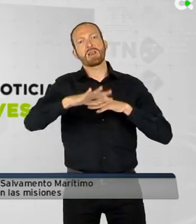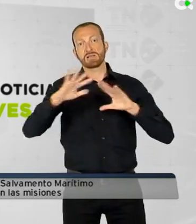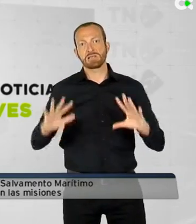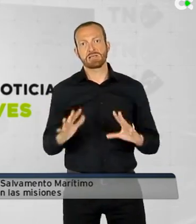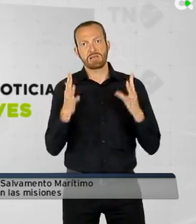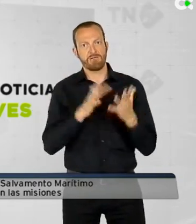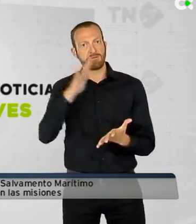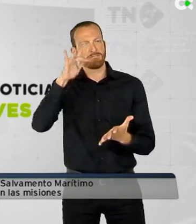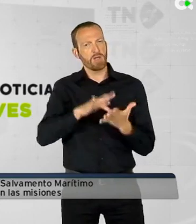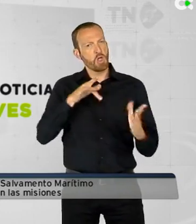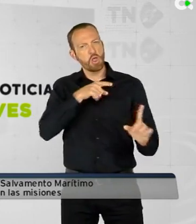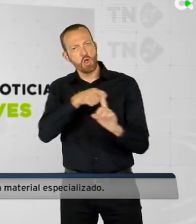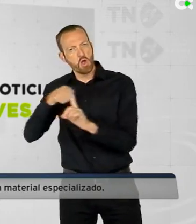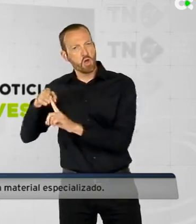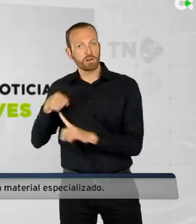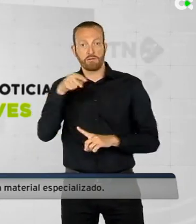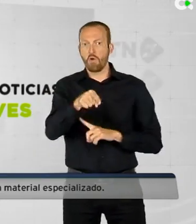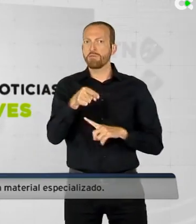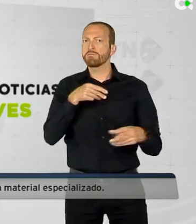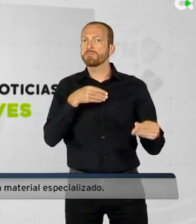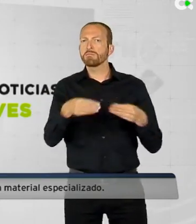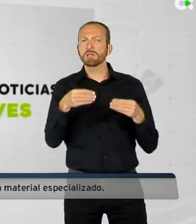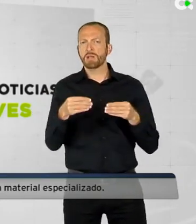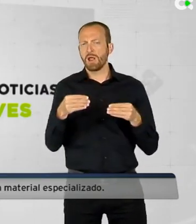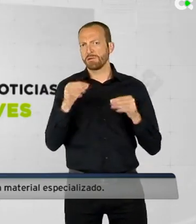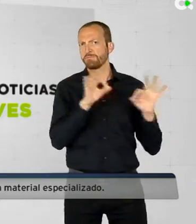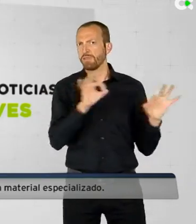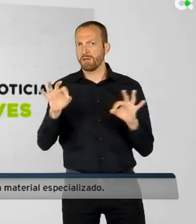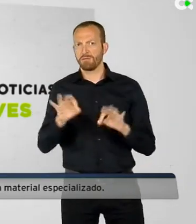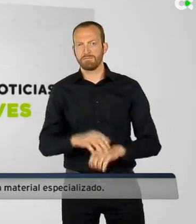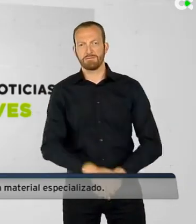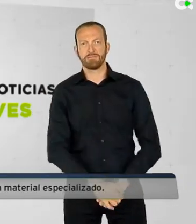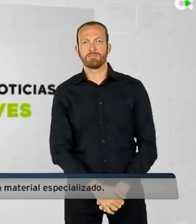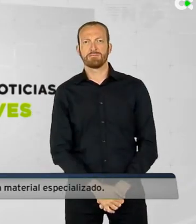Marítimo participan en las misiones que llevan a cabo con material especializado.